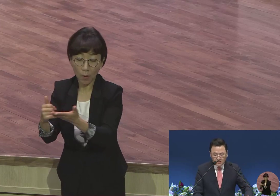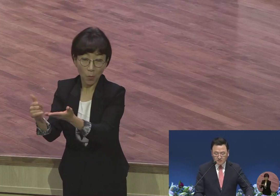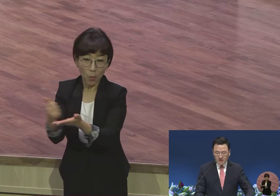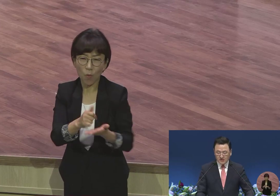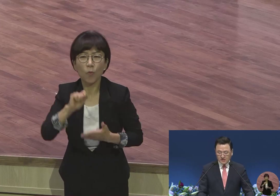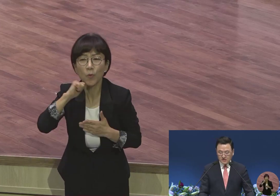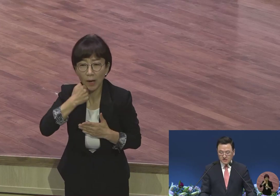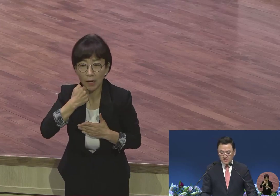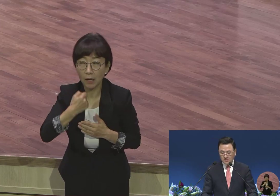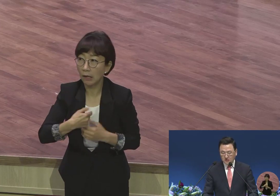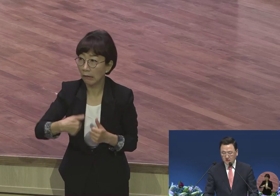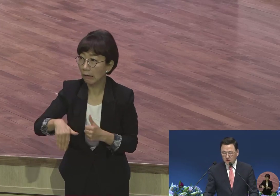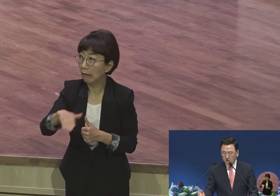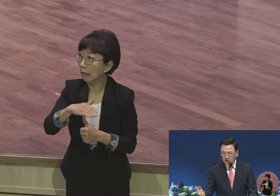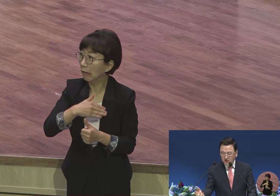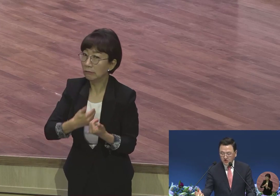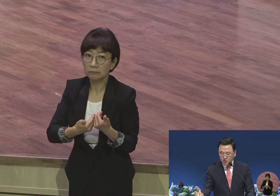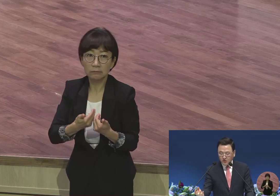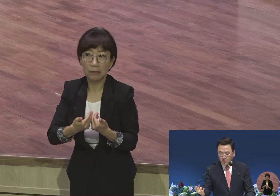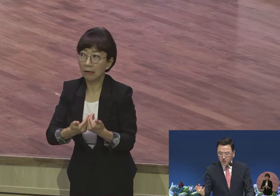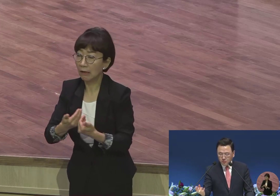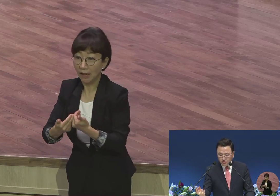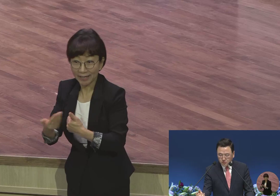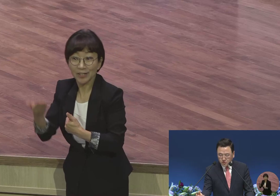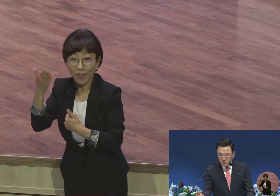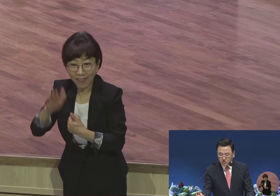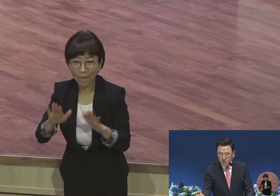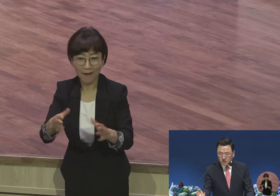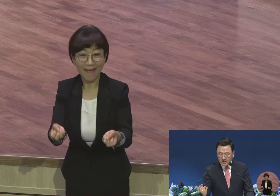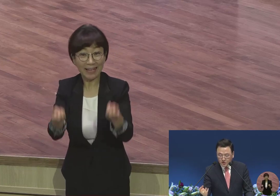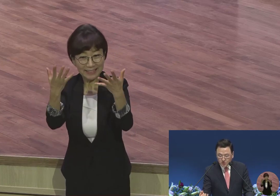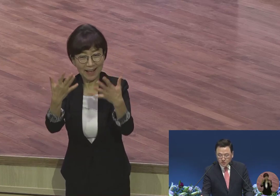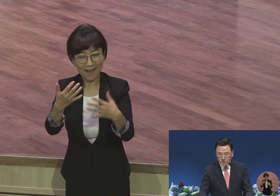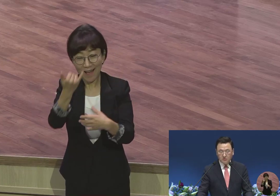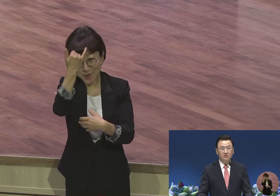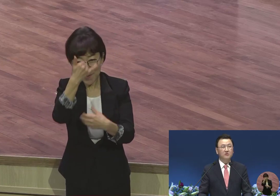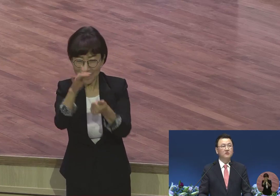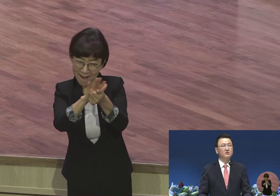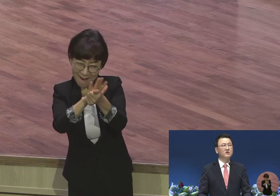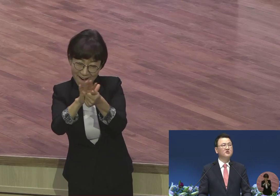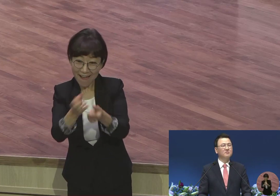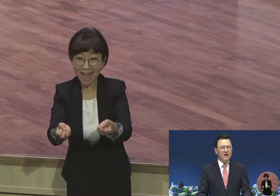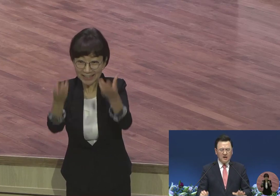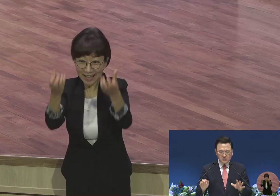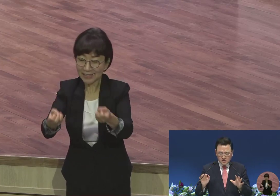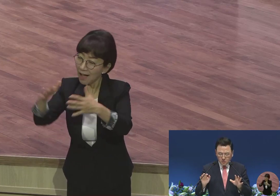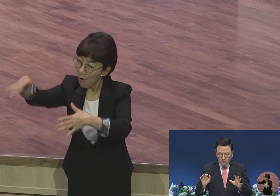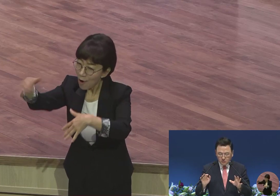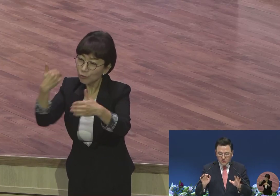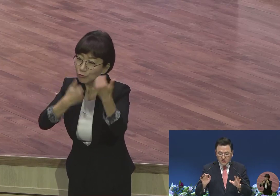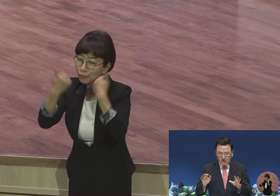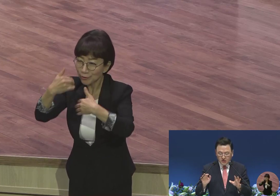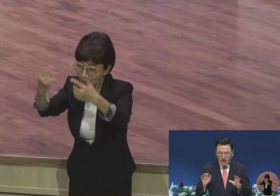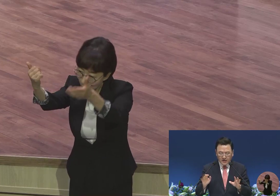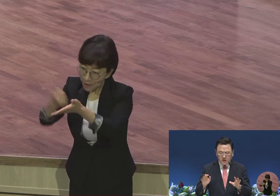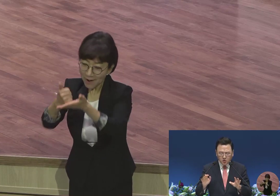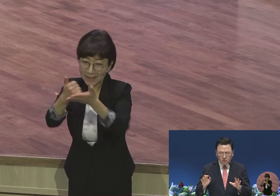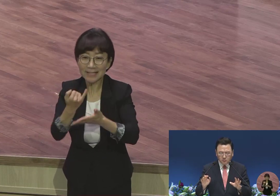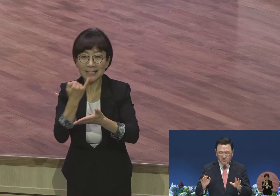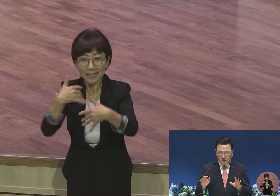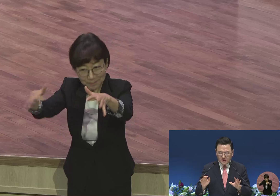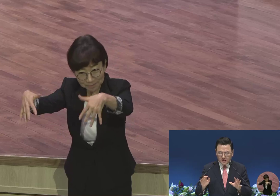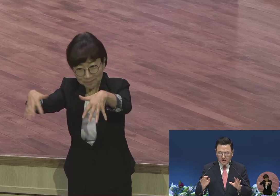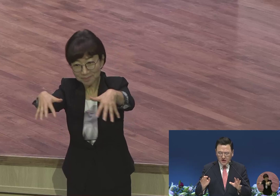너무 낯설단 말이에요. 그런데 이런 행사를 통해 교회 문턱을 낮췄고 그래서 많은 성도들이,